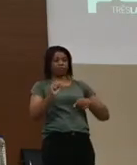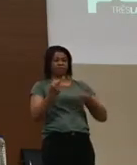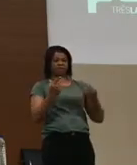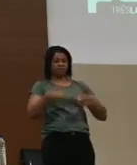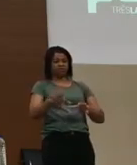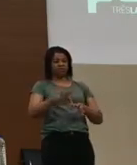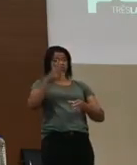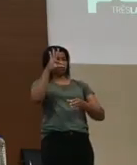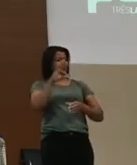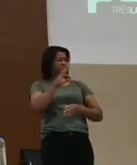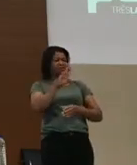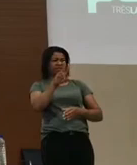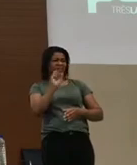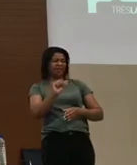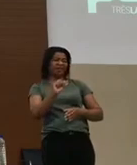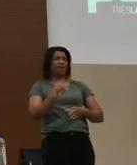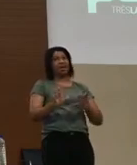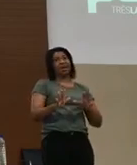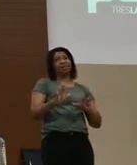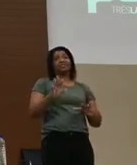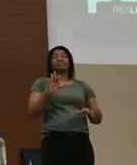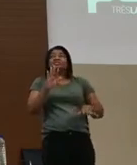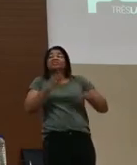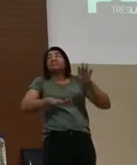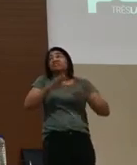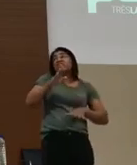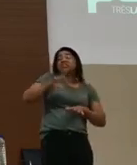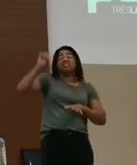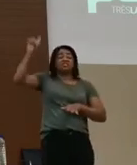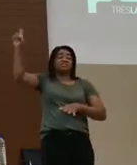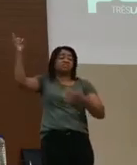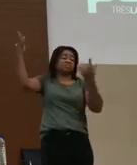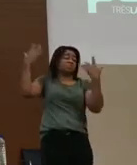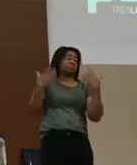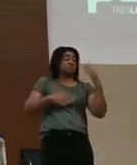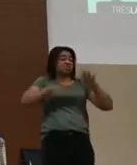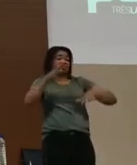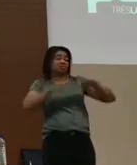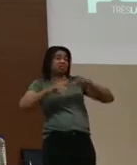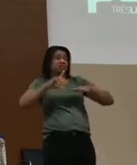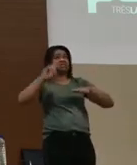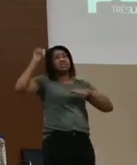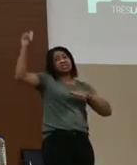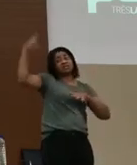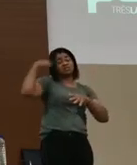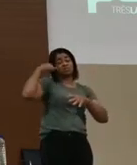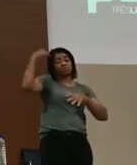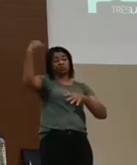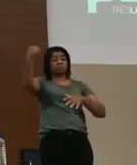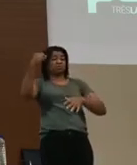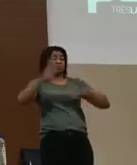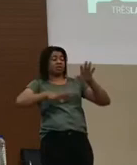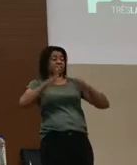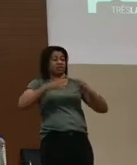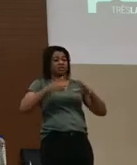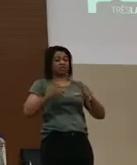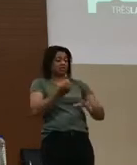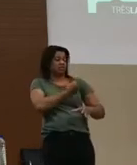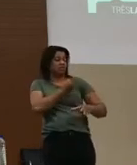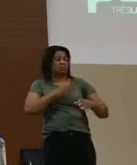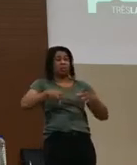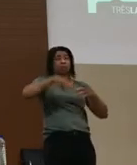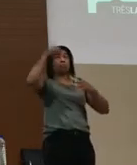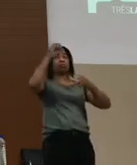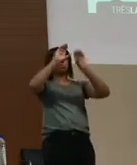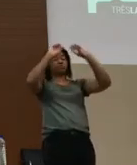Deus vai me escutar, quem sabe Ele não atende hoje, quem sabe não é meu número que vai ser revelado lá no